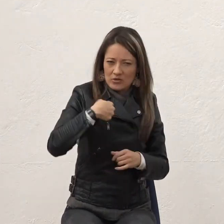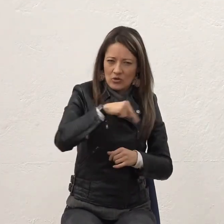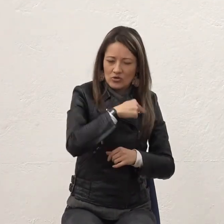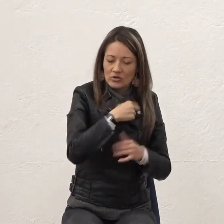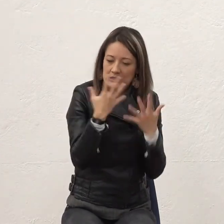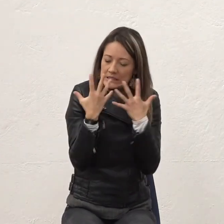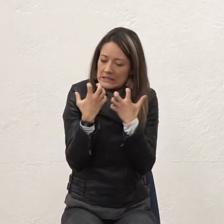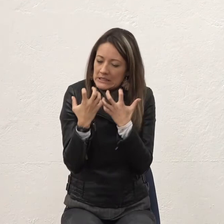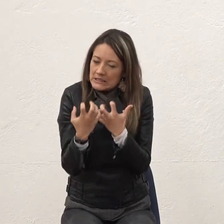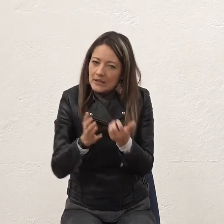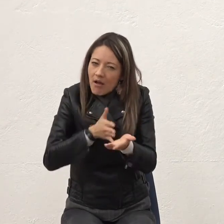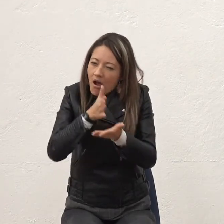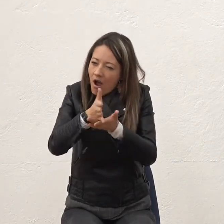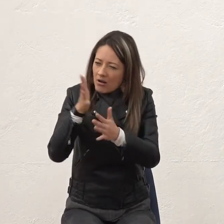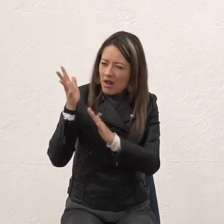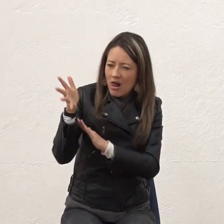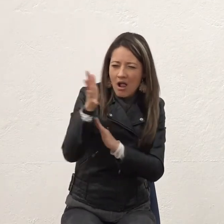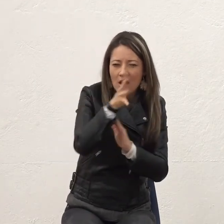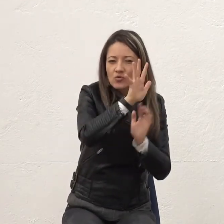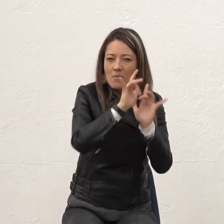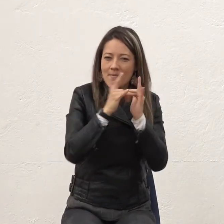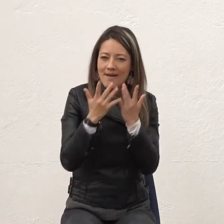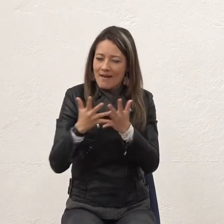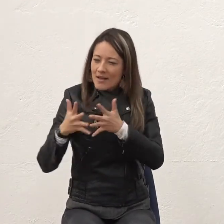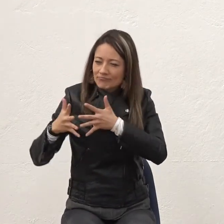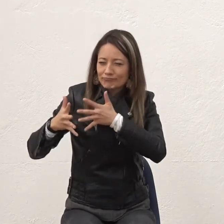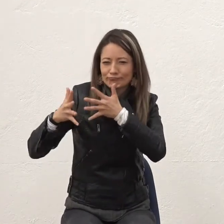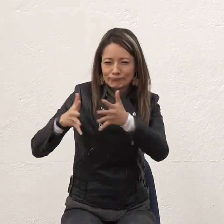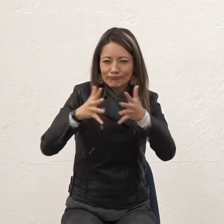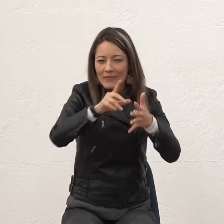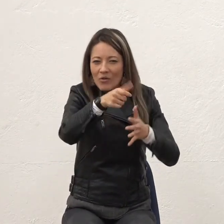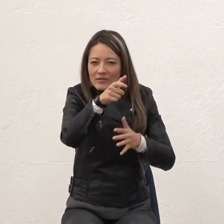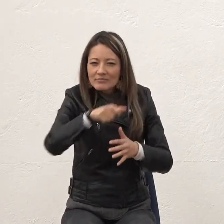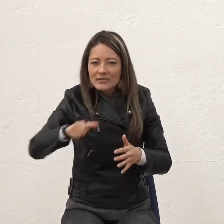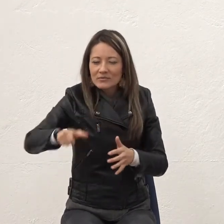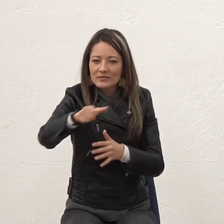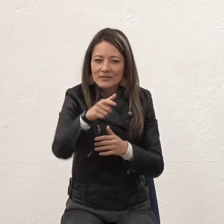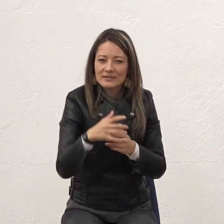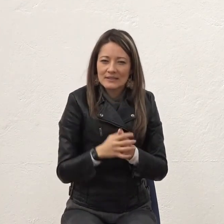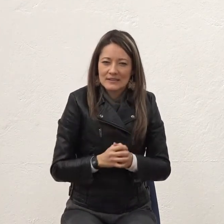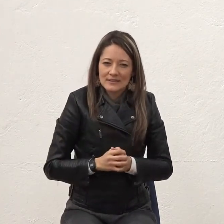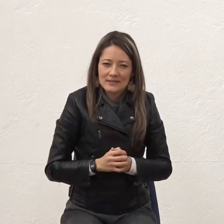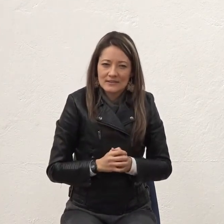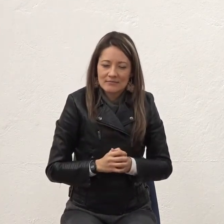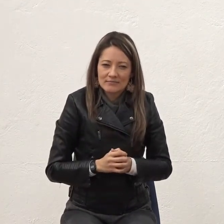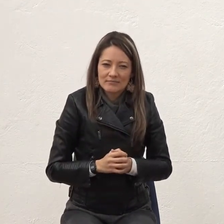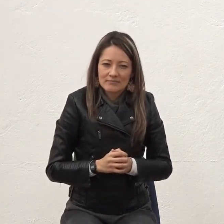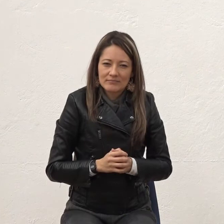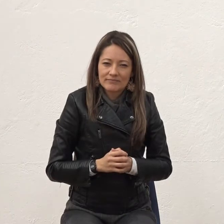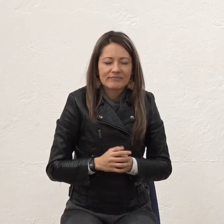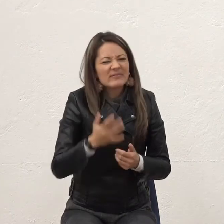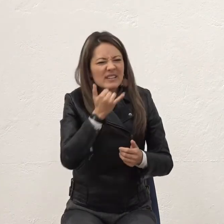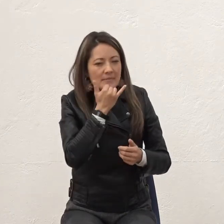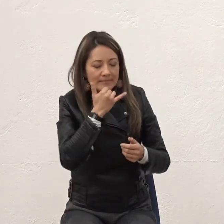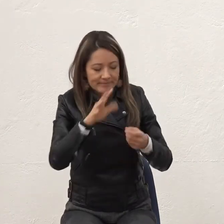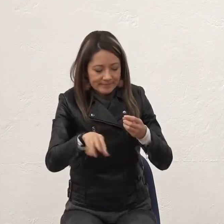de ir, de hablar palabra y de enseñarle a otros? ¿Qué más